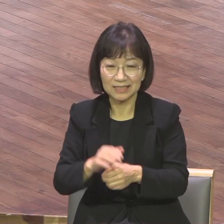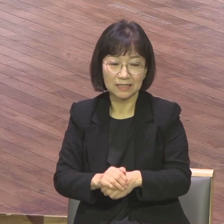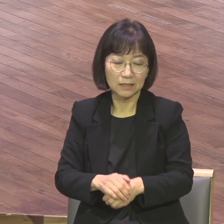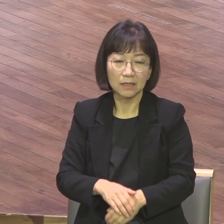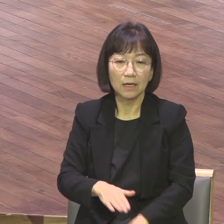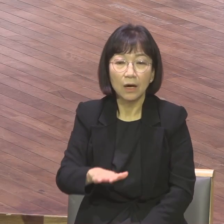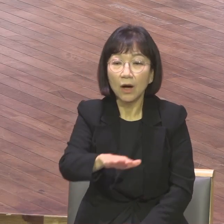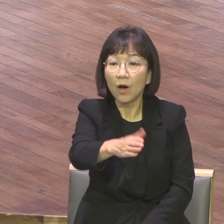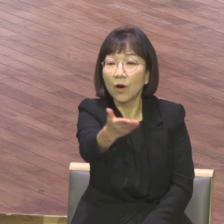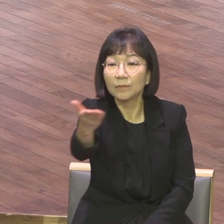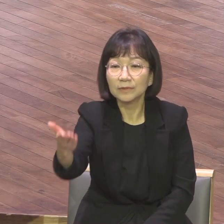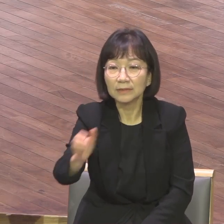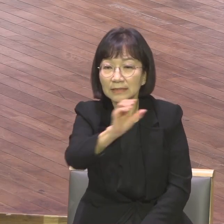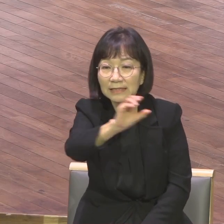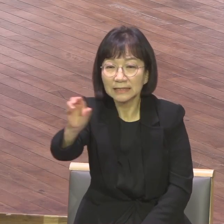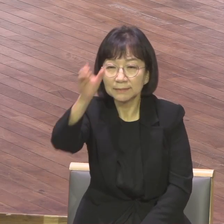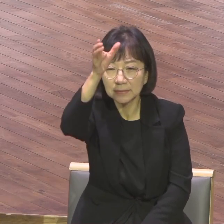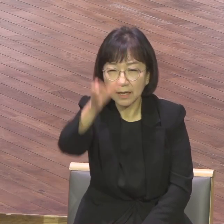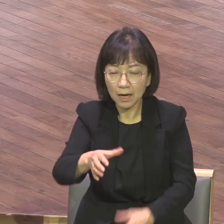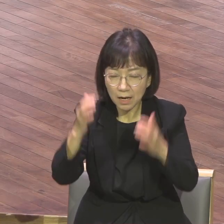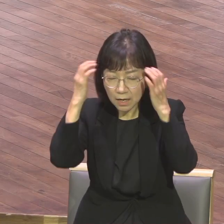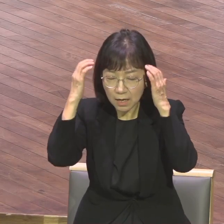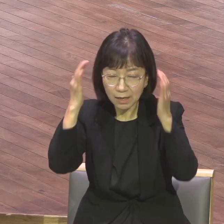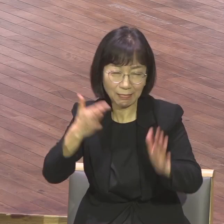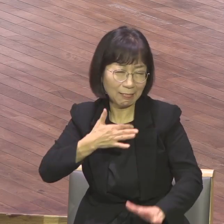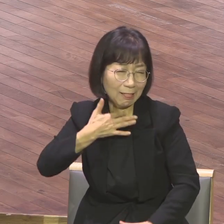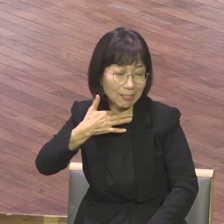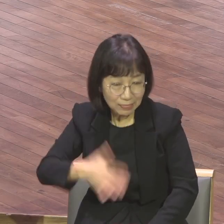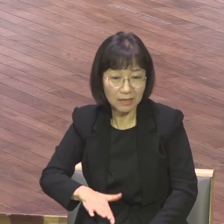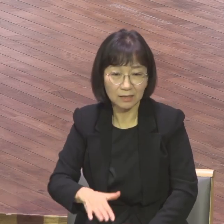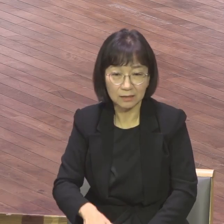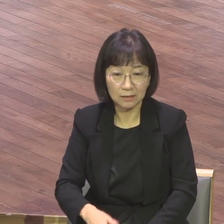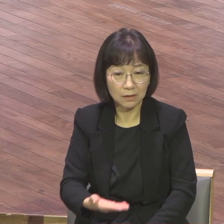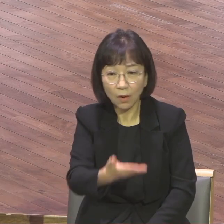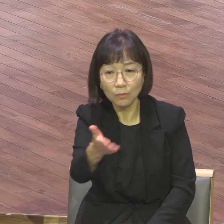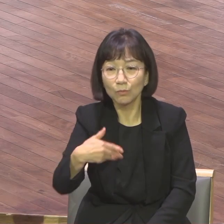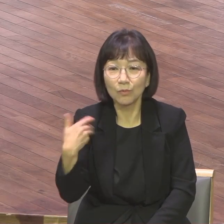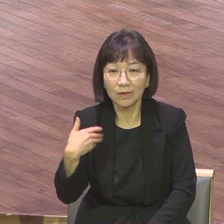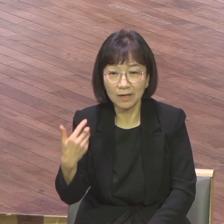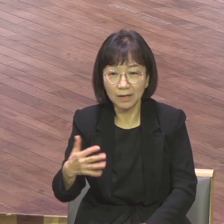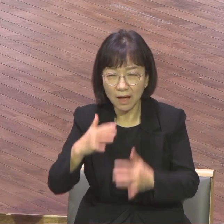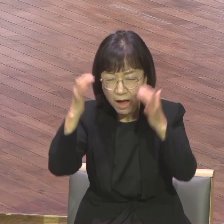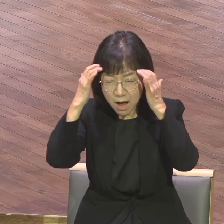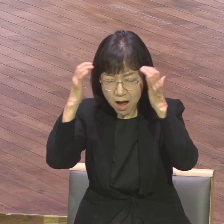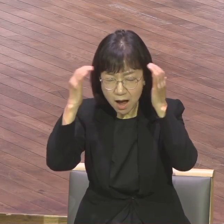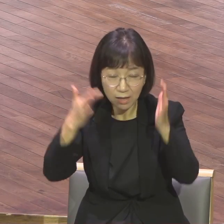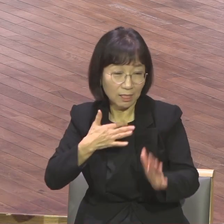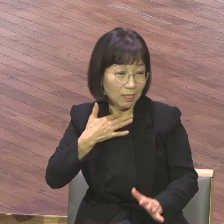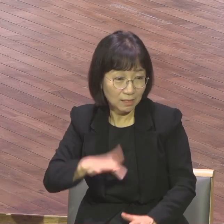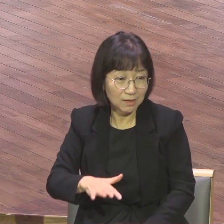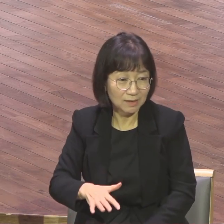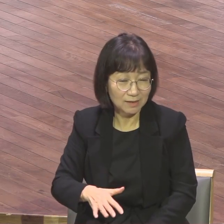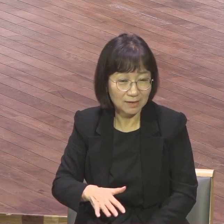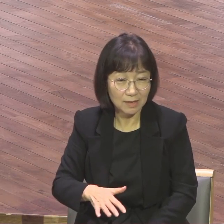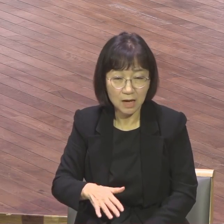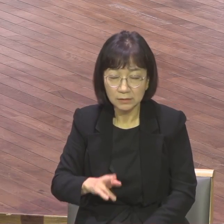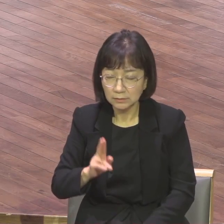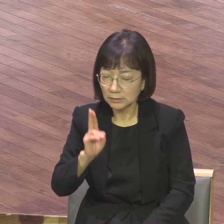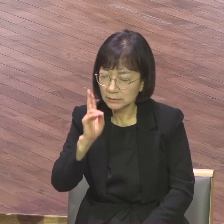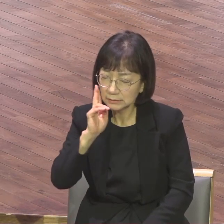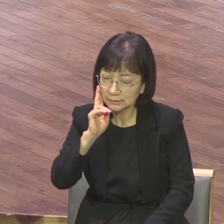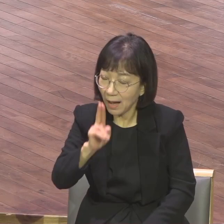체험 못했어요. 그 고난의 아픔과 고통 말로 표현할 수 없는데 얼마나